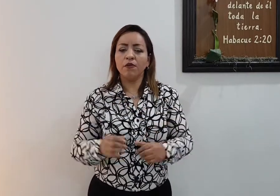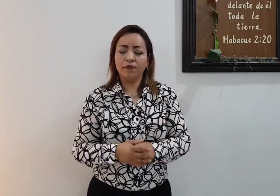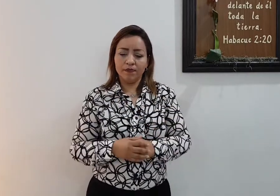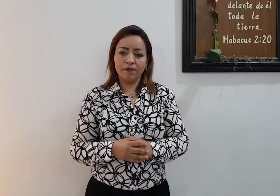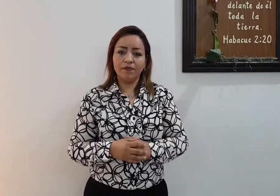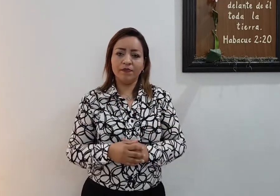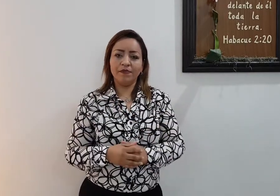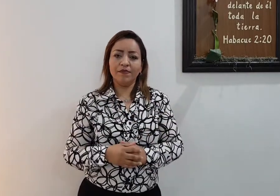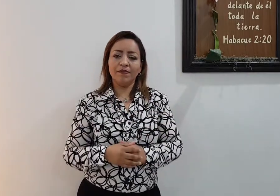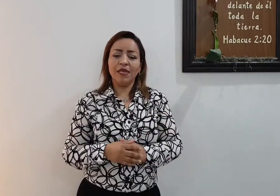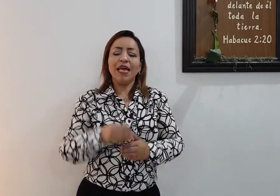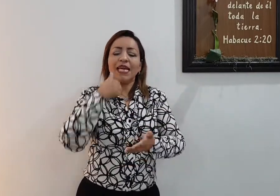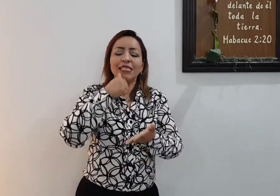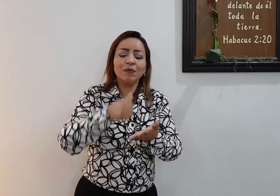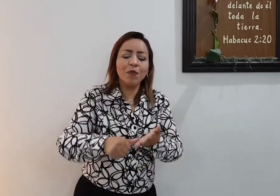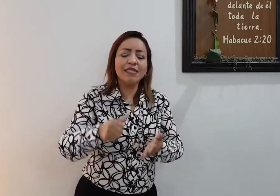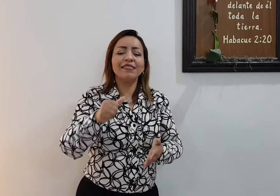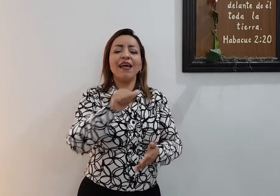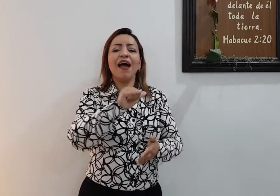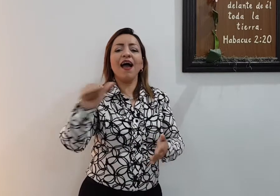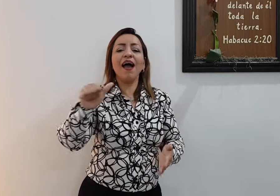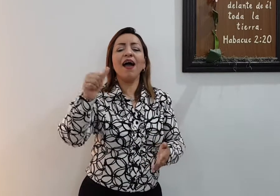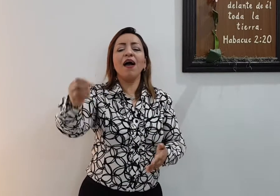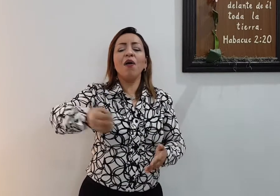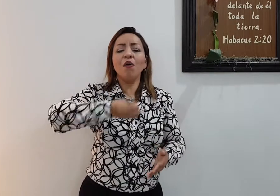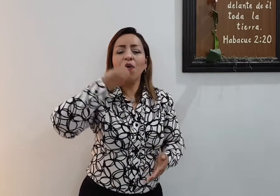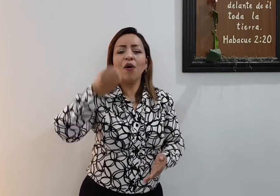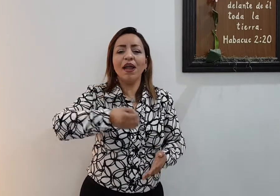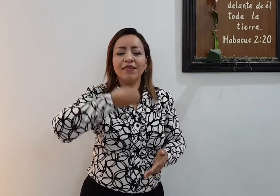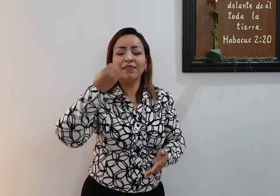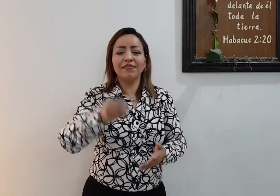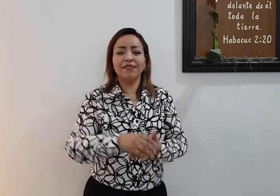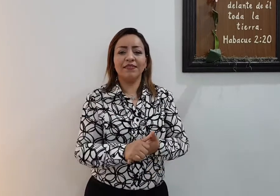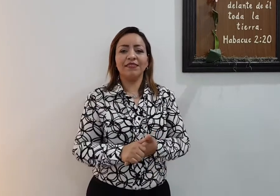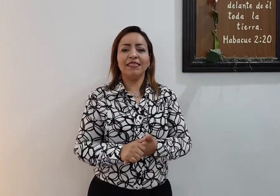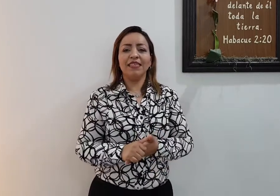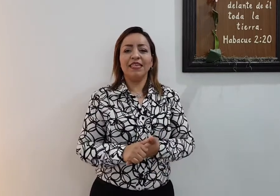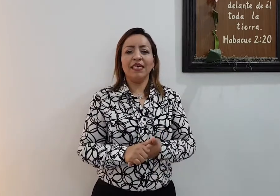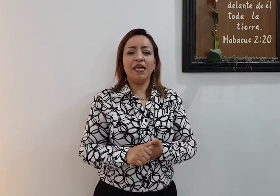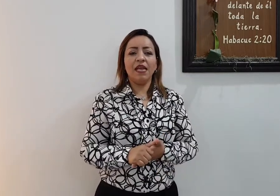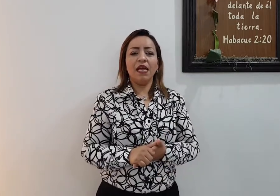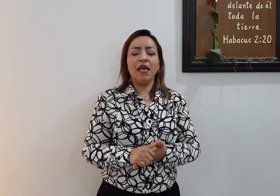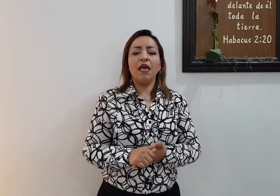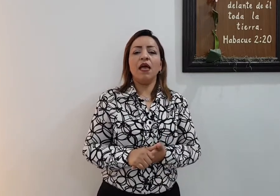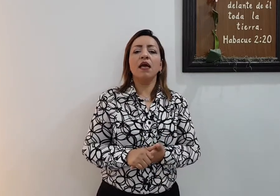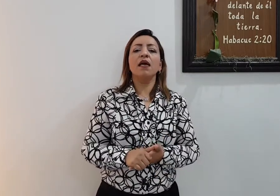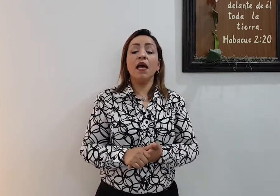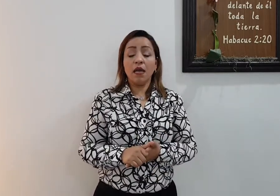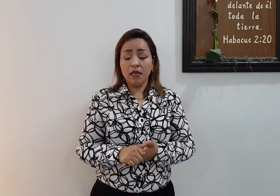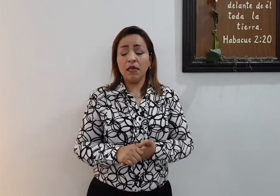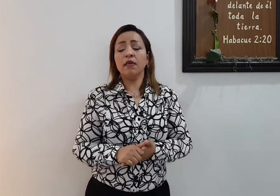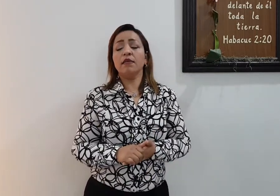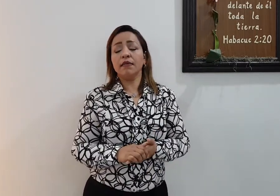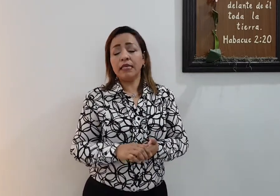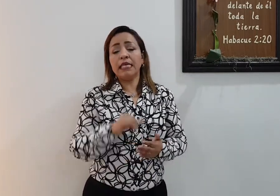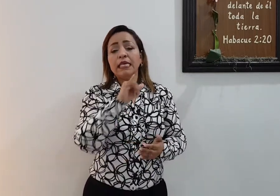hermanos, aún en circunstancias que parecieran adversas a nuestras vidas, como lo que estaban viviendo Pablo y